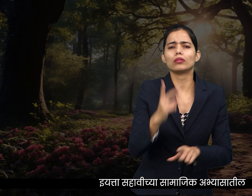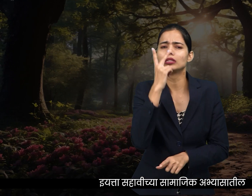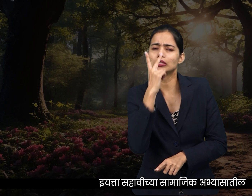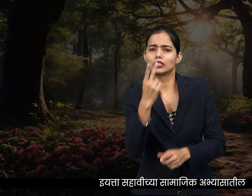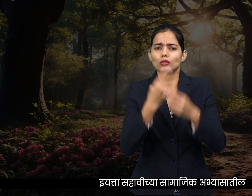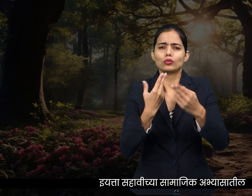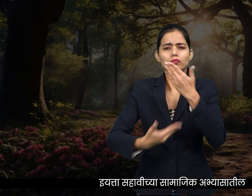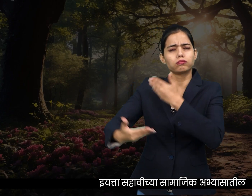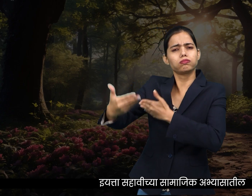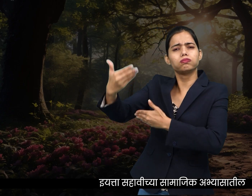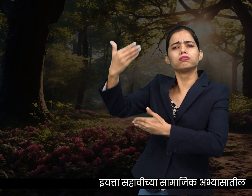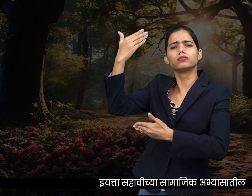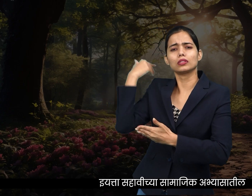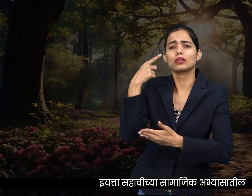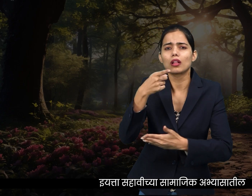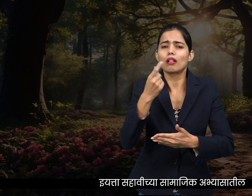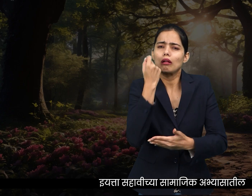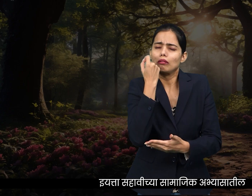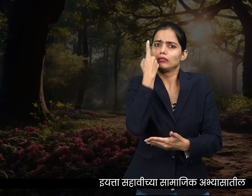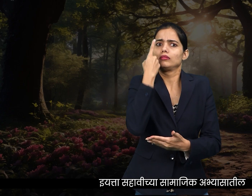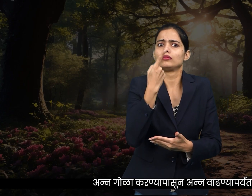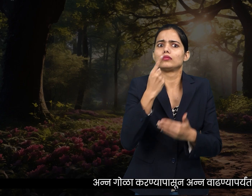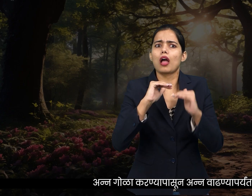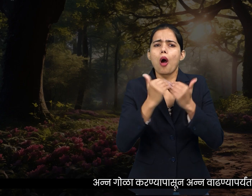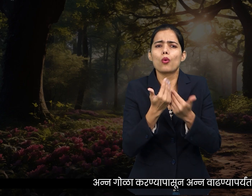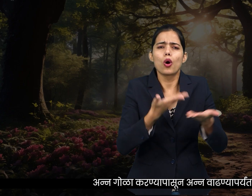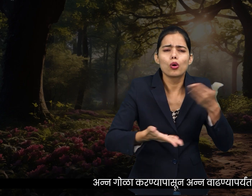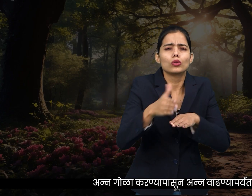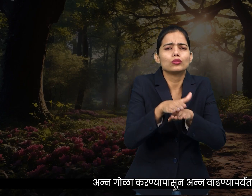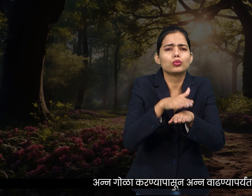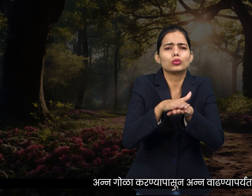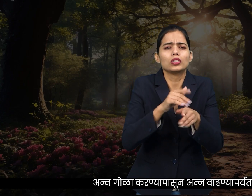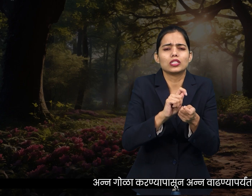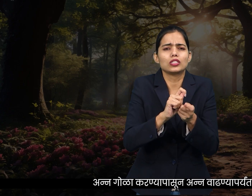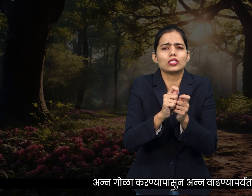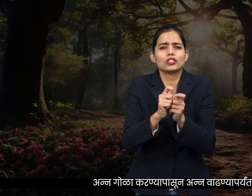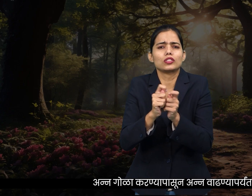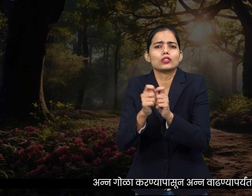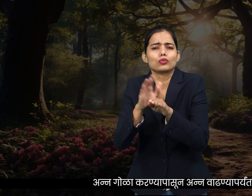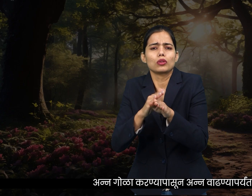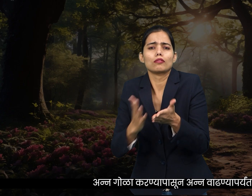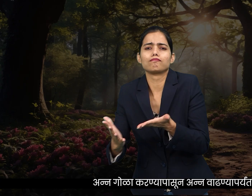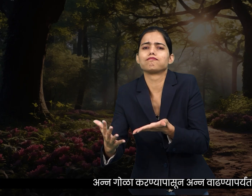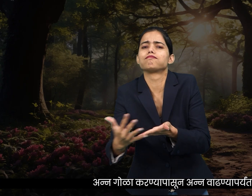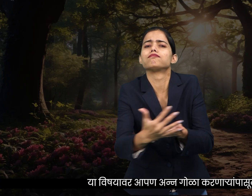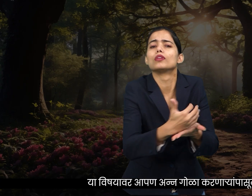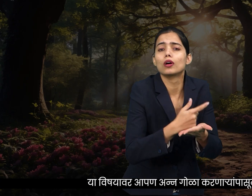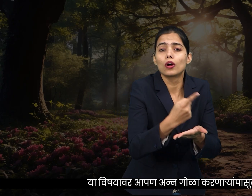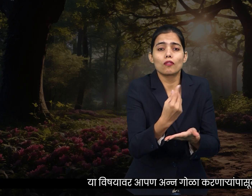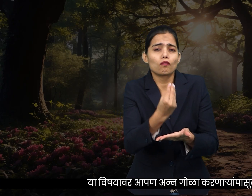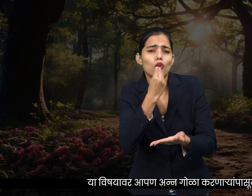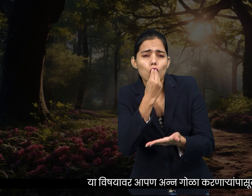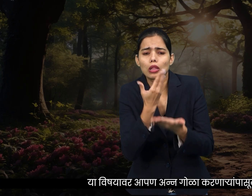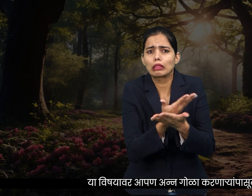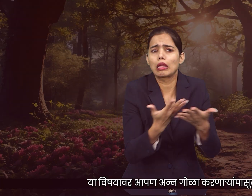इयत्ता 6वीच्या सामाजिक अभ्यासातील अन्न गोळा करण्यापासून अन्न वाढवण्यापर्यंत या